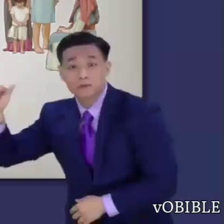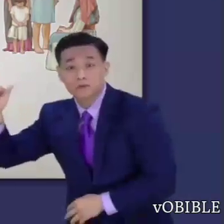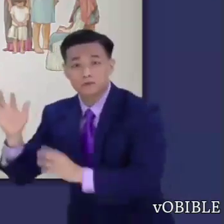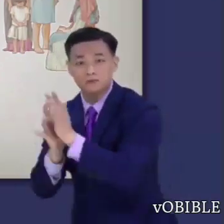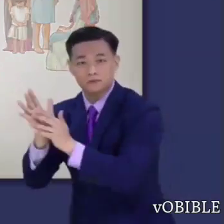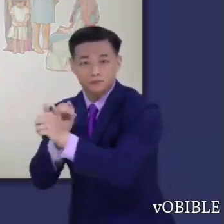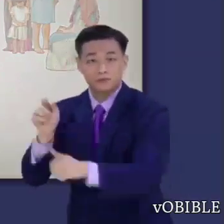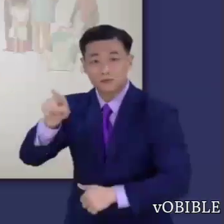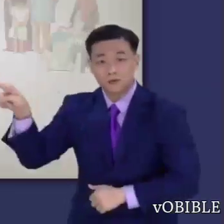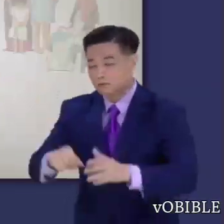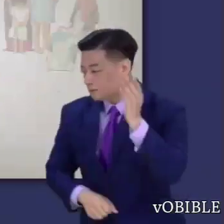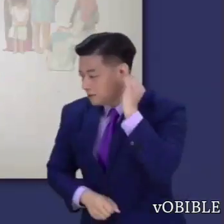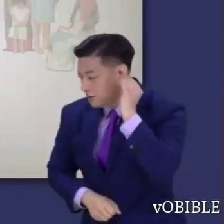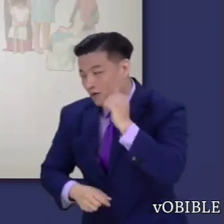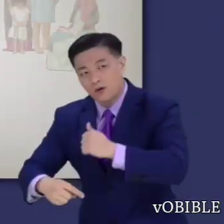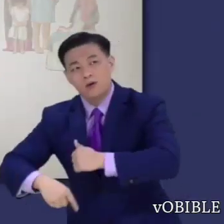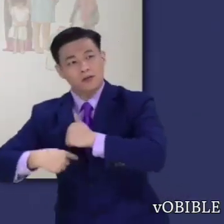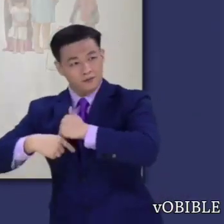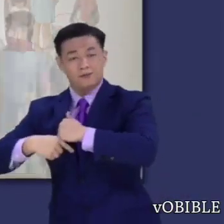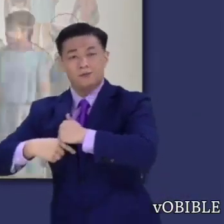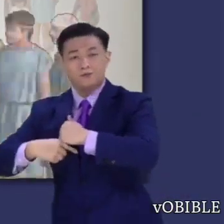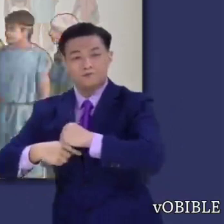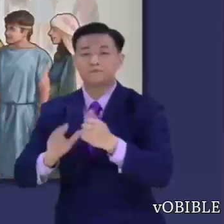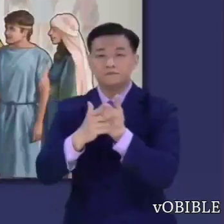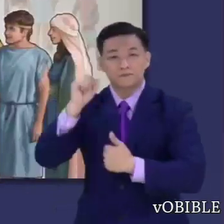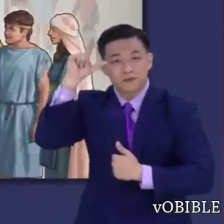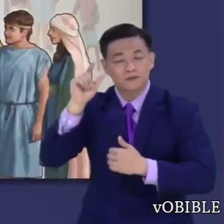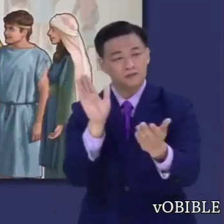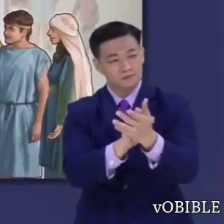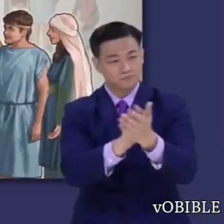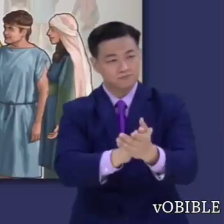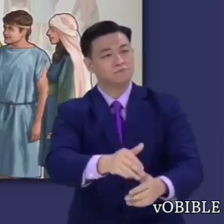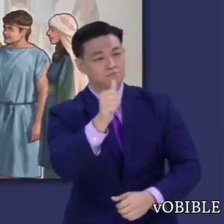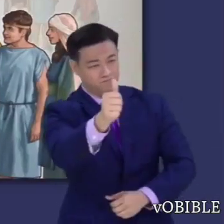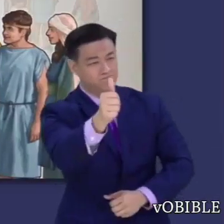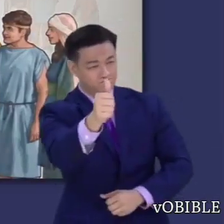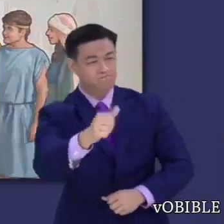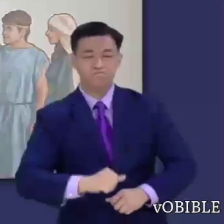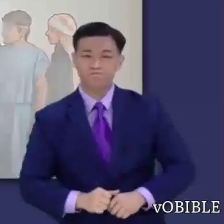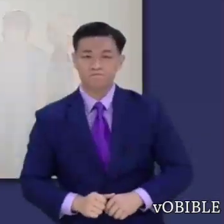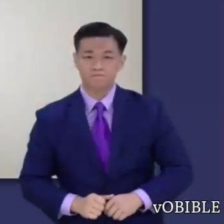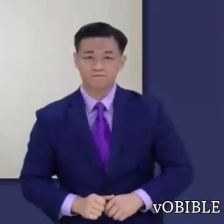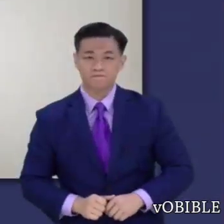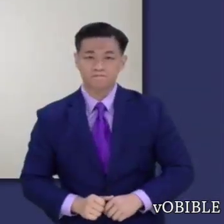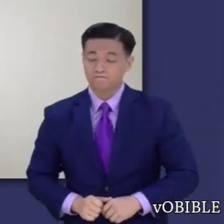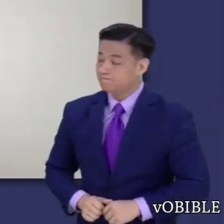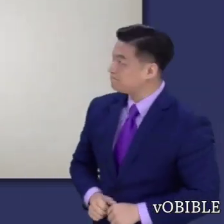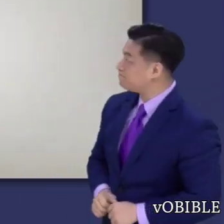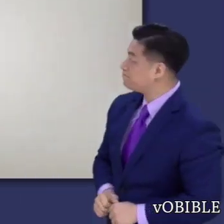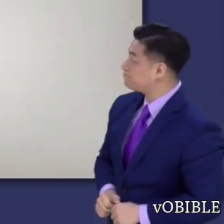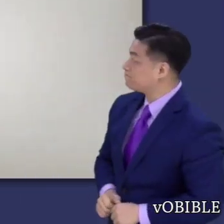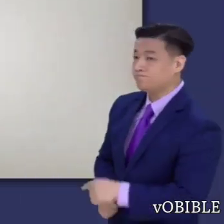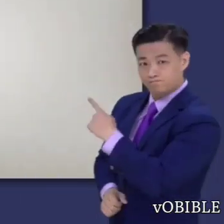妹，他们的忍耐和信心已经成了马其顿和亚该亚所有信徒的榜样。第